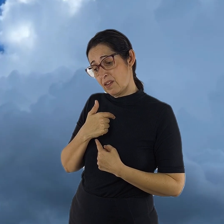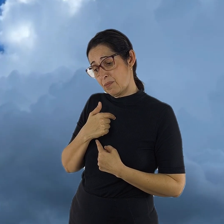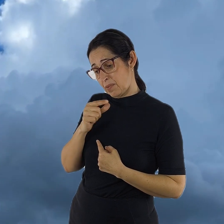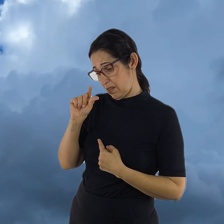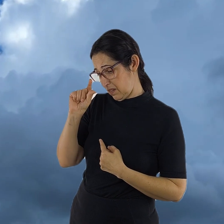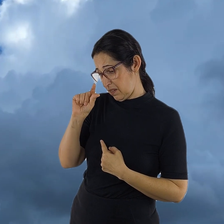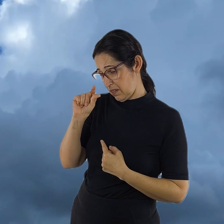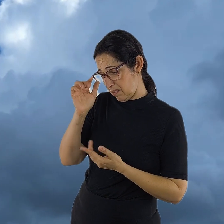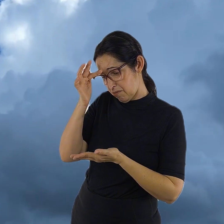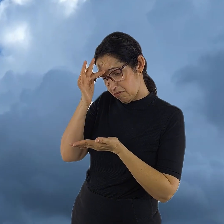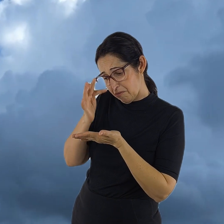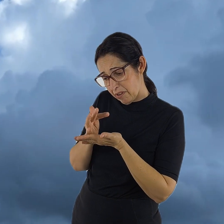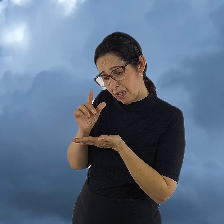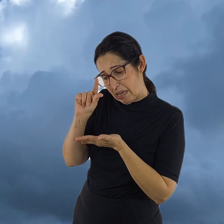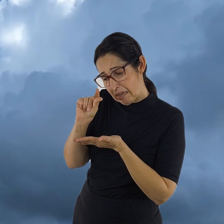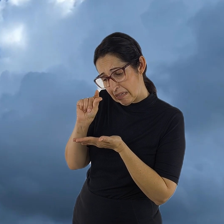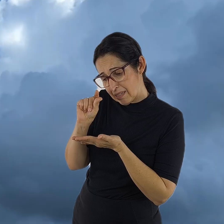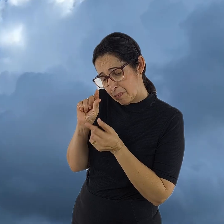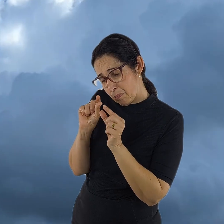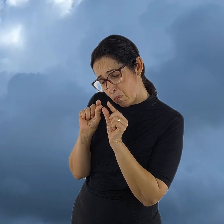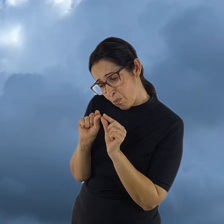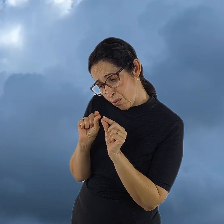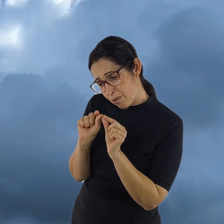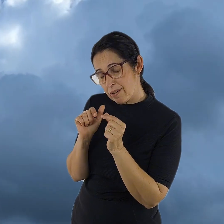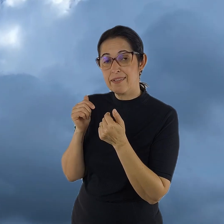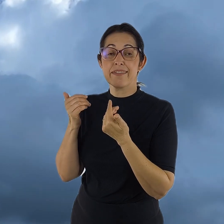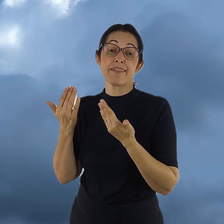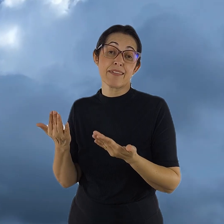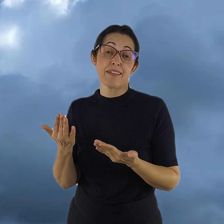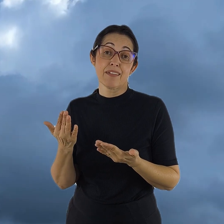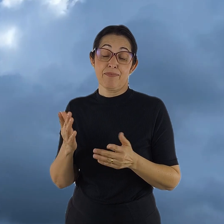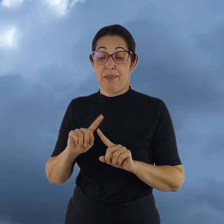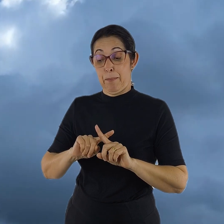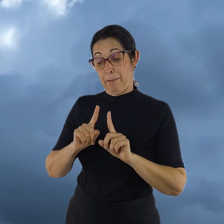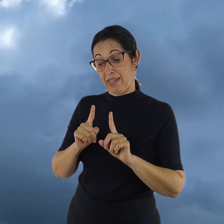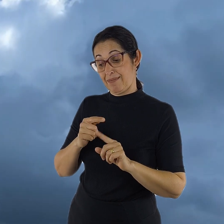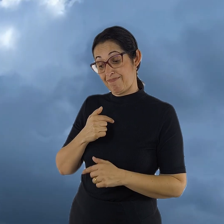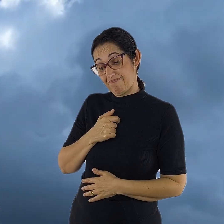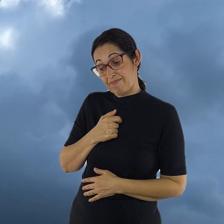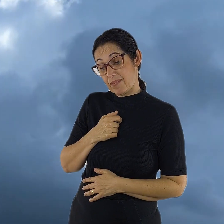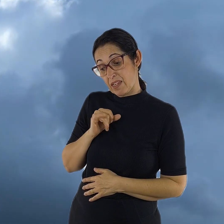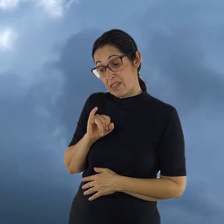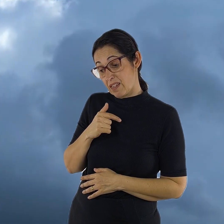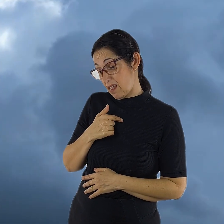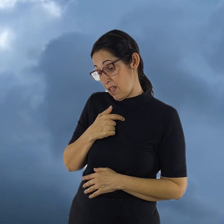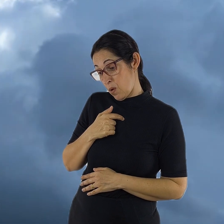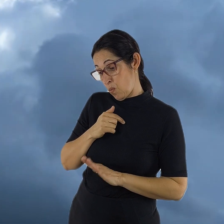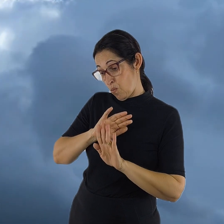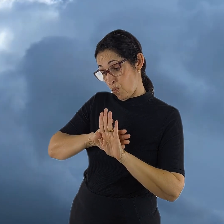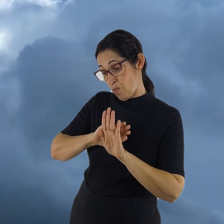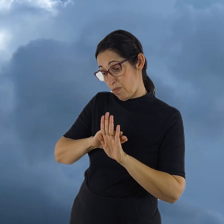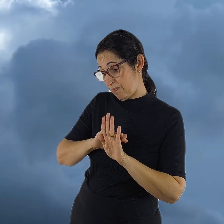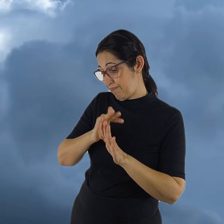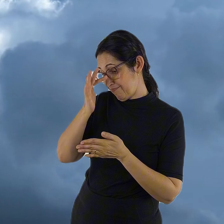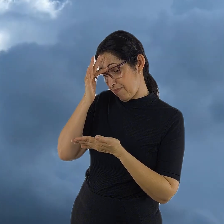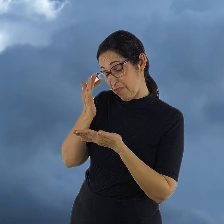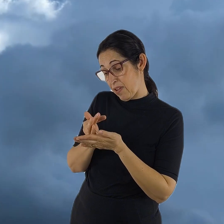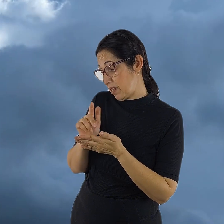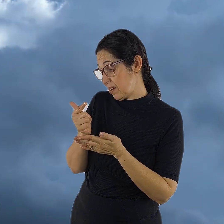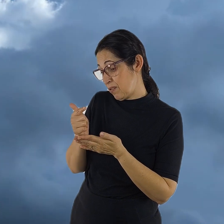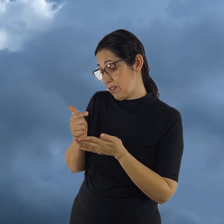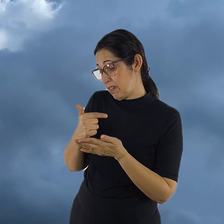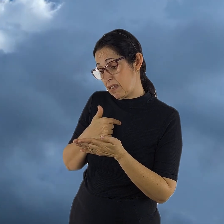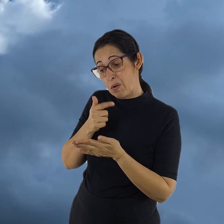na minha falta de fé. Em outras palavras, ele estava dizendo: Senhor, eu não creio, mas me ajuda a si mesmo. Senhor,